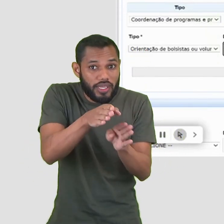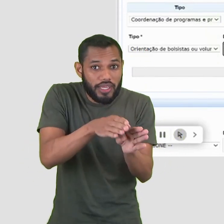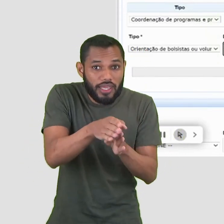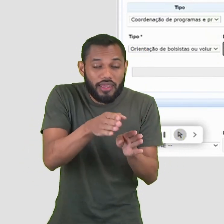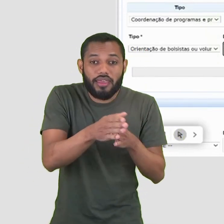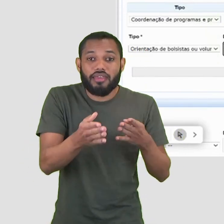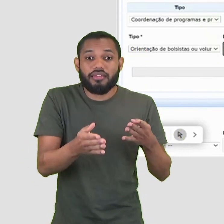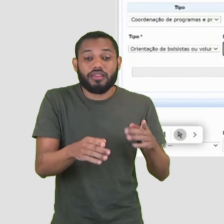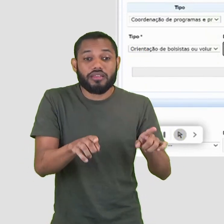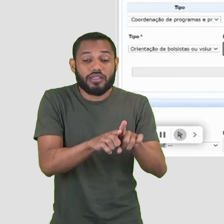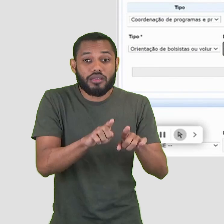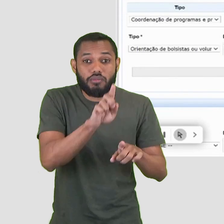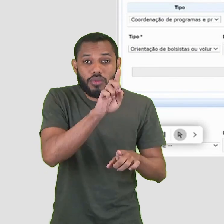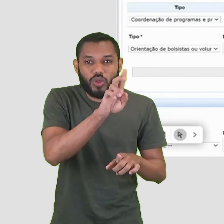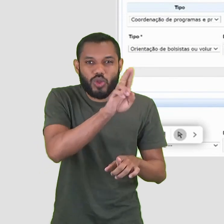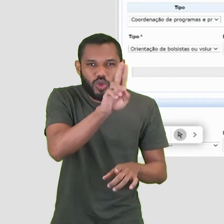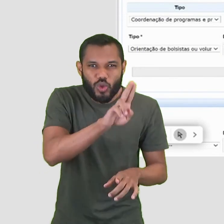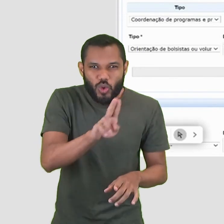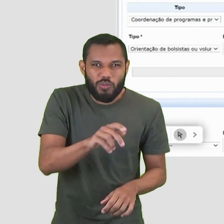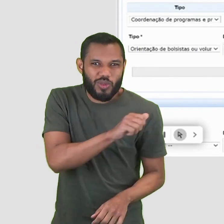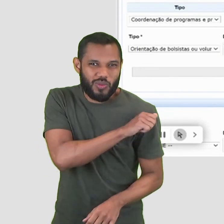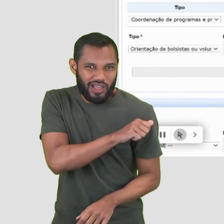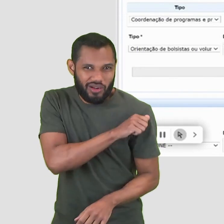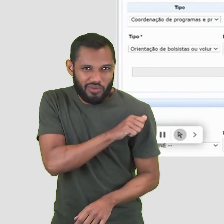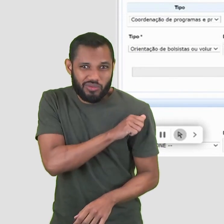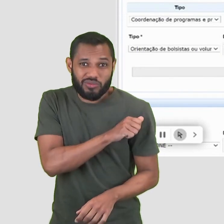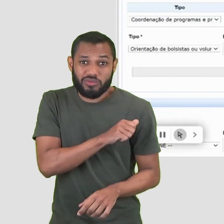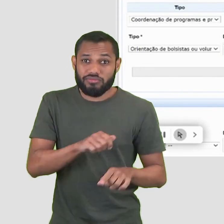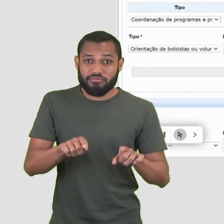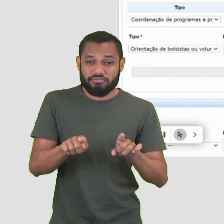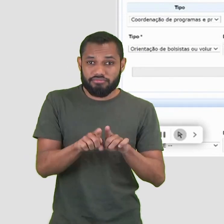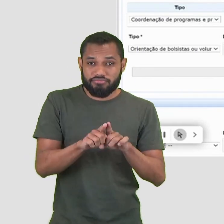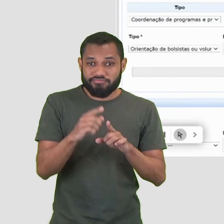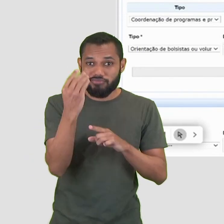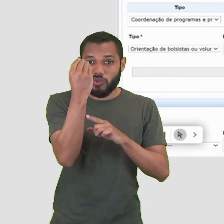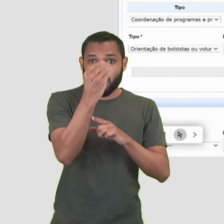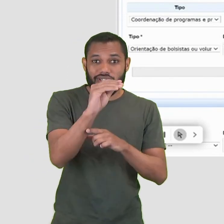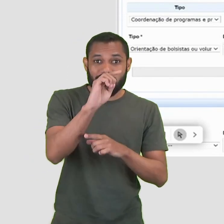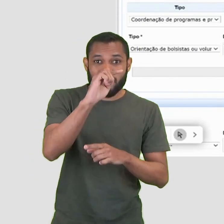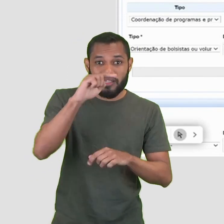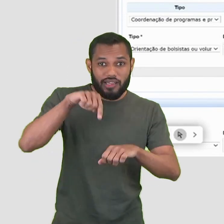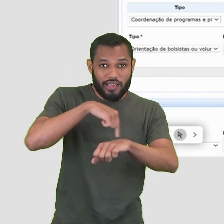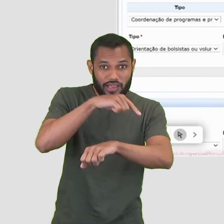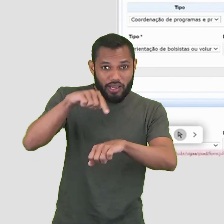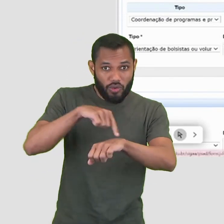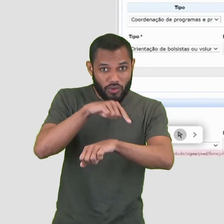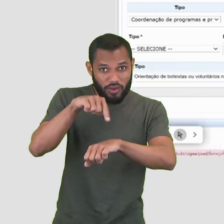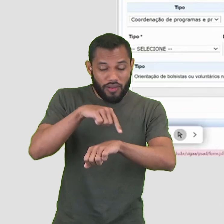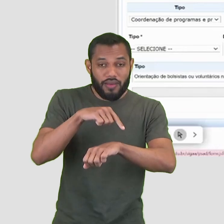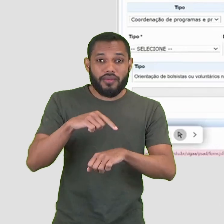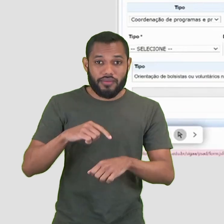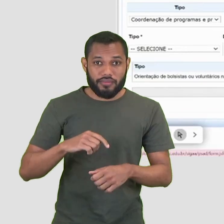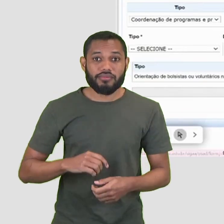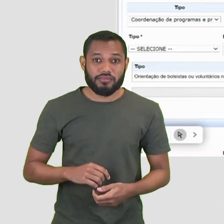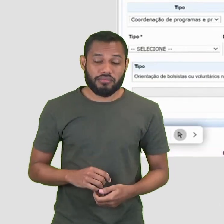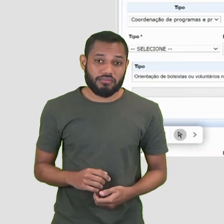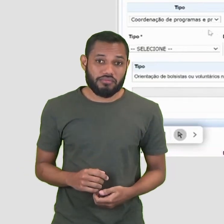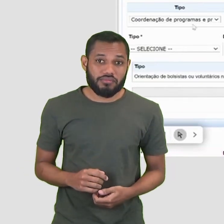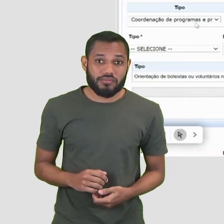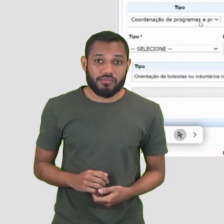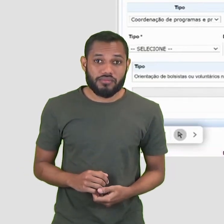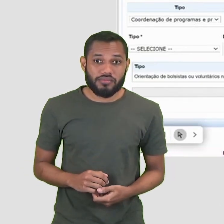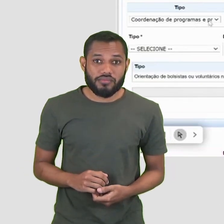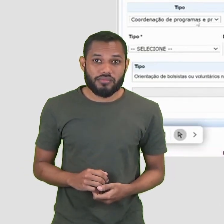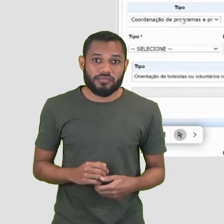enfim, quais são esses docentes e vamos aí atribuir uma carga horária. E